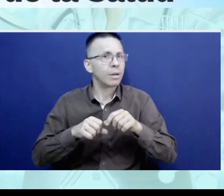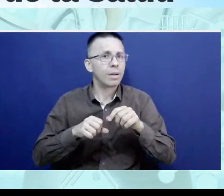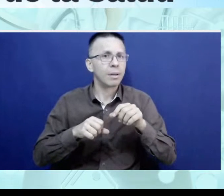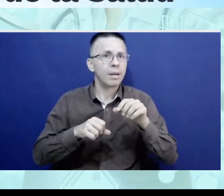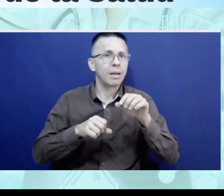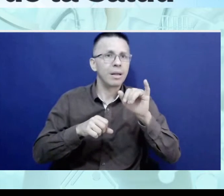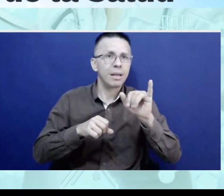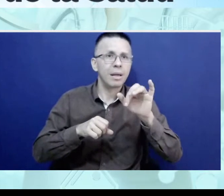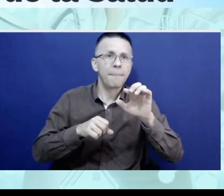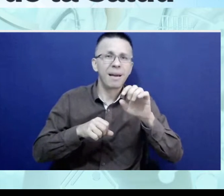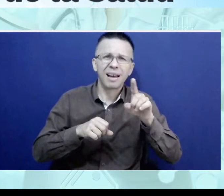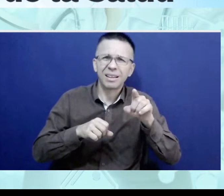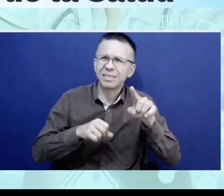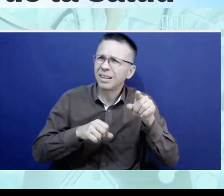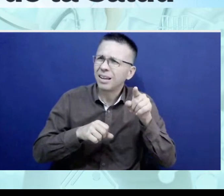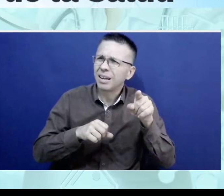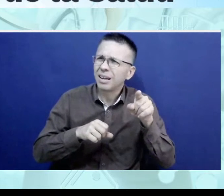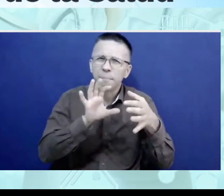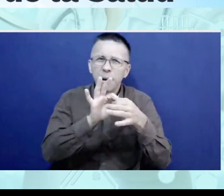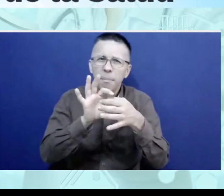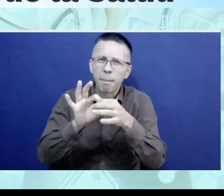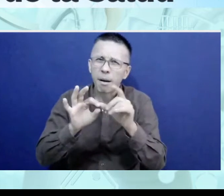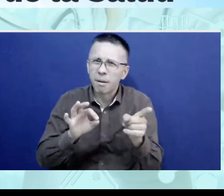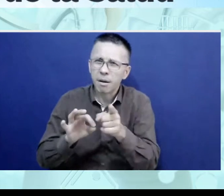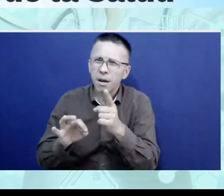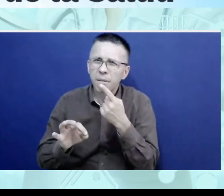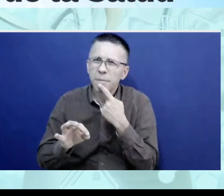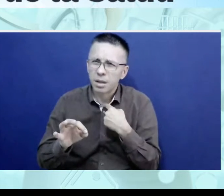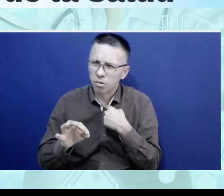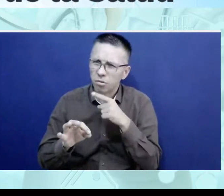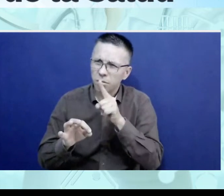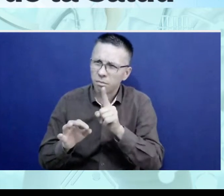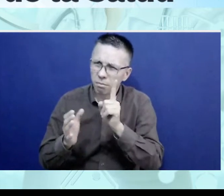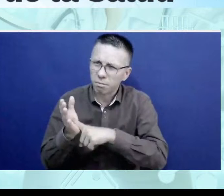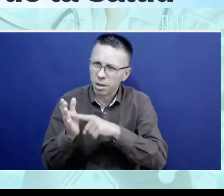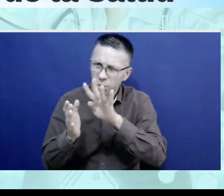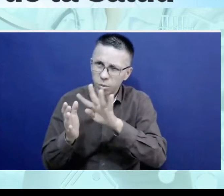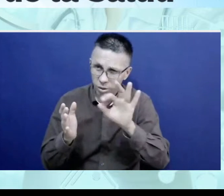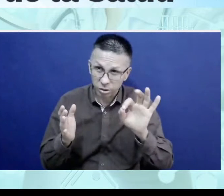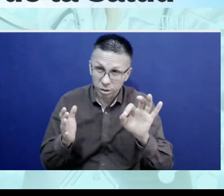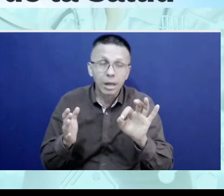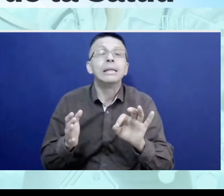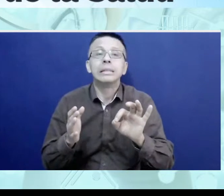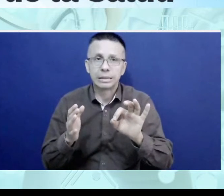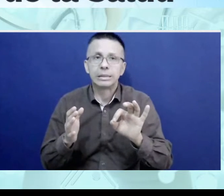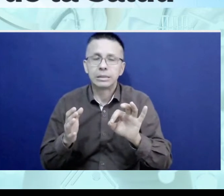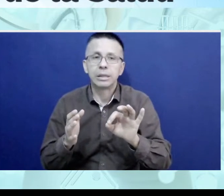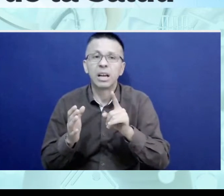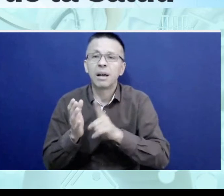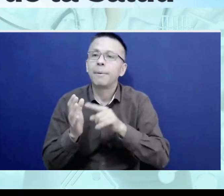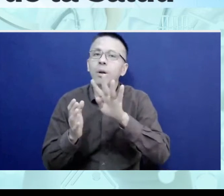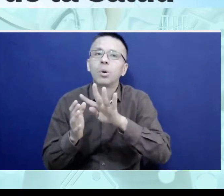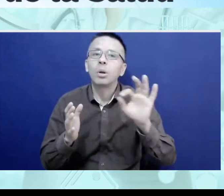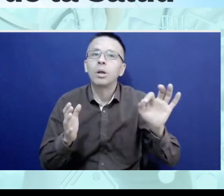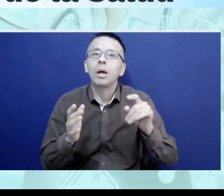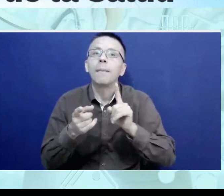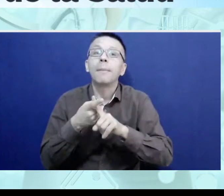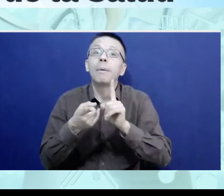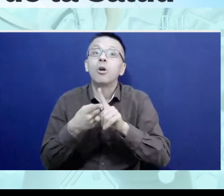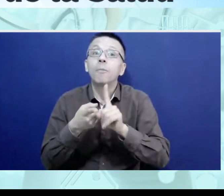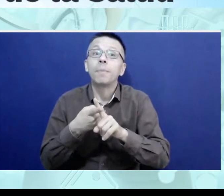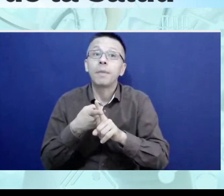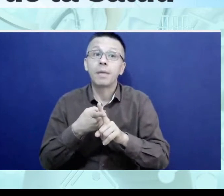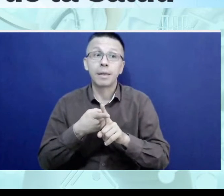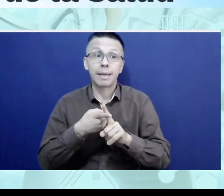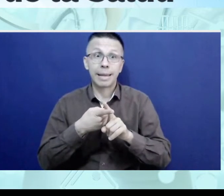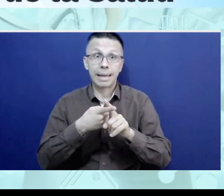IPS, 1.400 me dijo usted que tenían, ¿no? 1.400, y es fomentar este proceso también, primero con formación y capacitación para